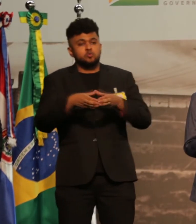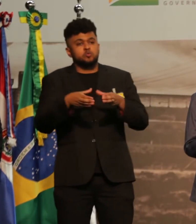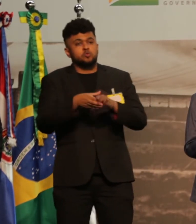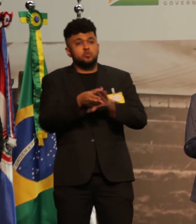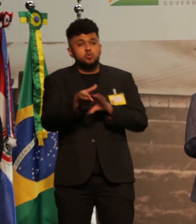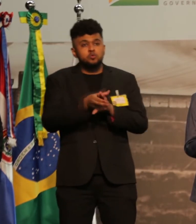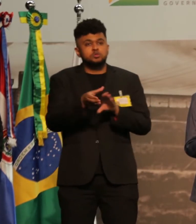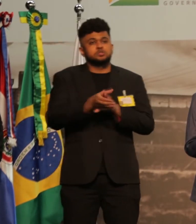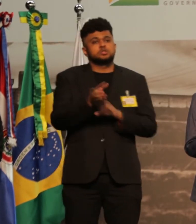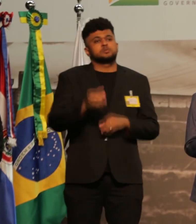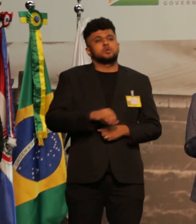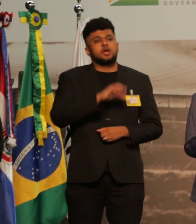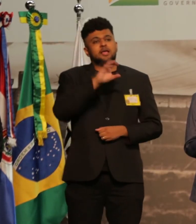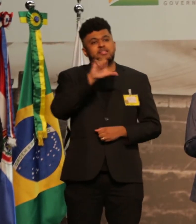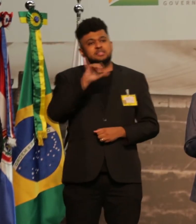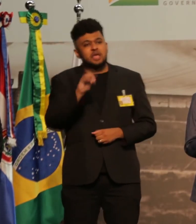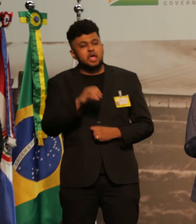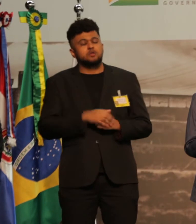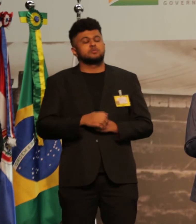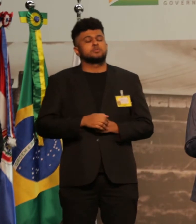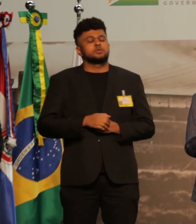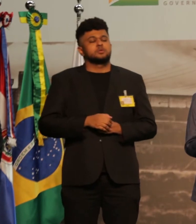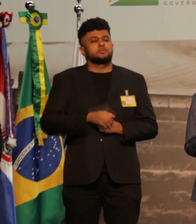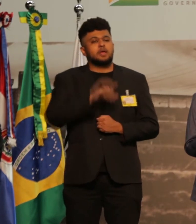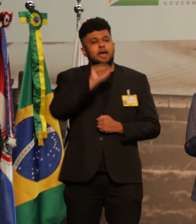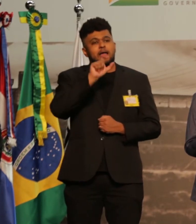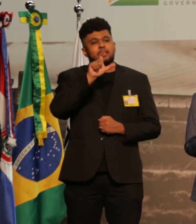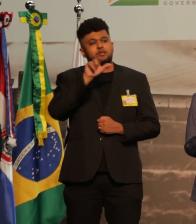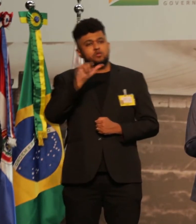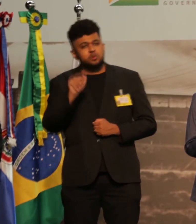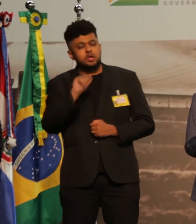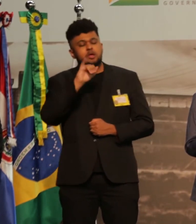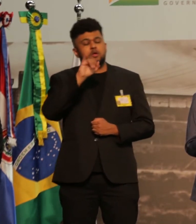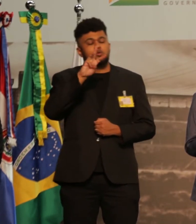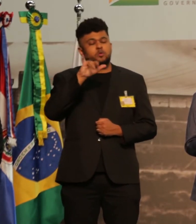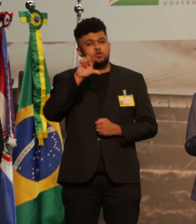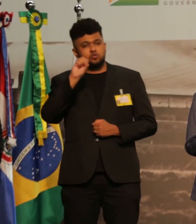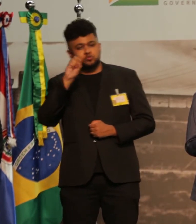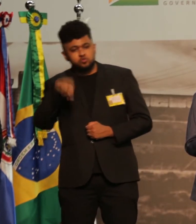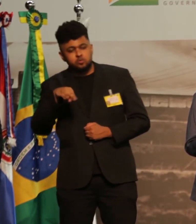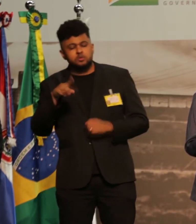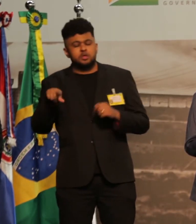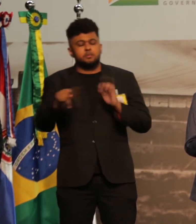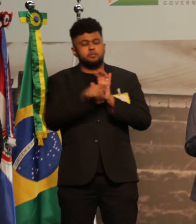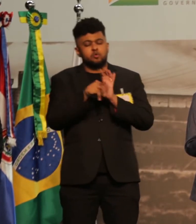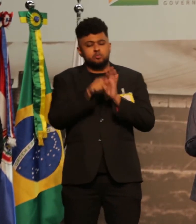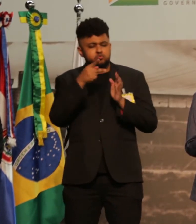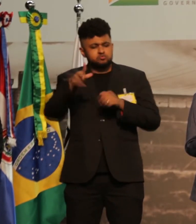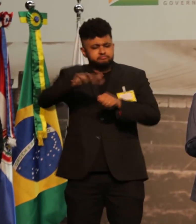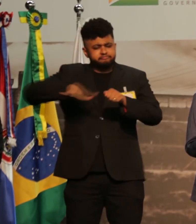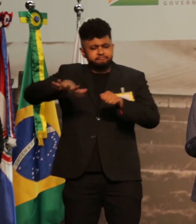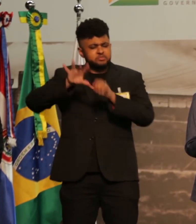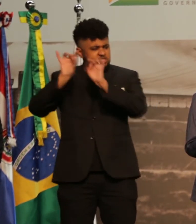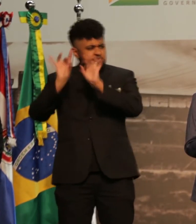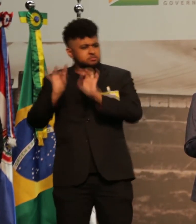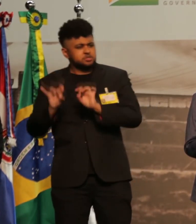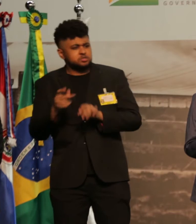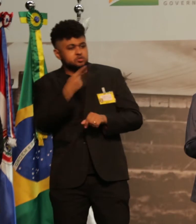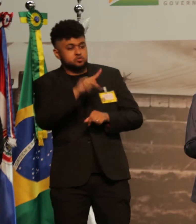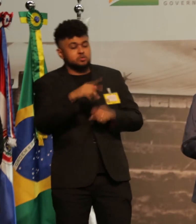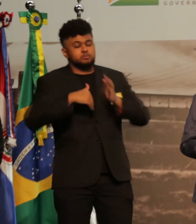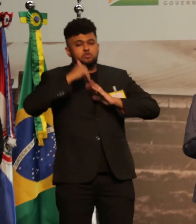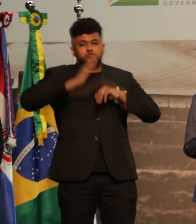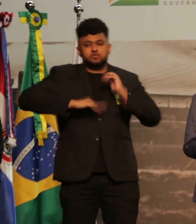Marum, Célio, Aleluia e Wilson, especialistas em suas áreas específicas